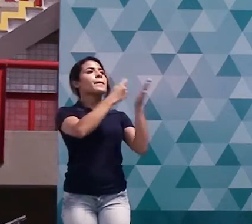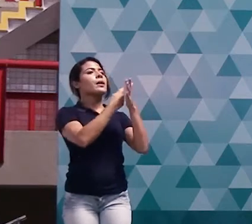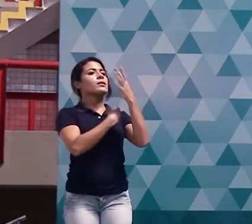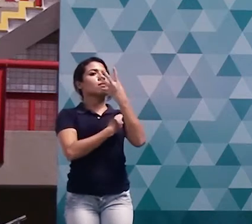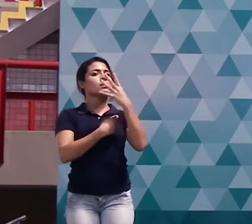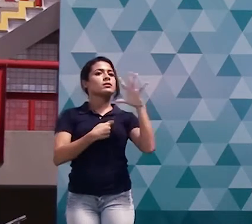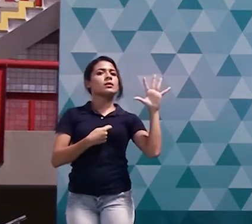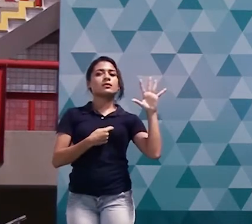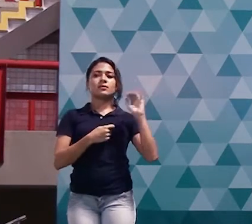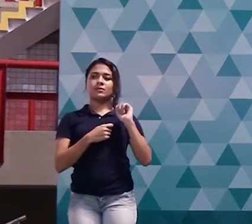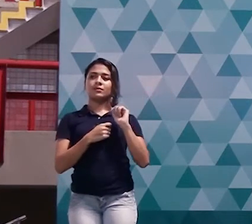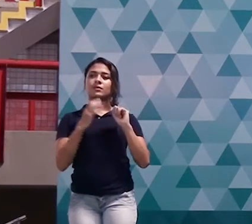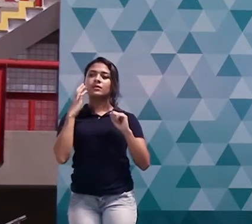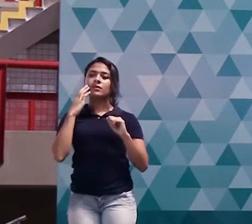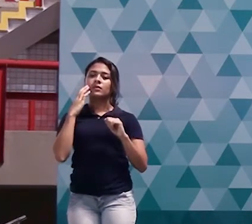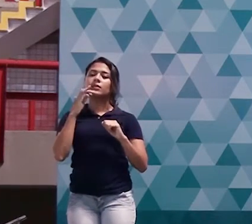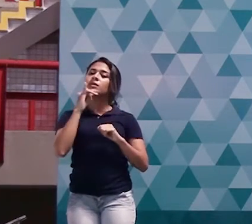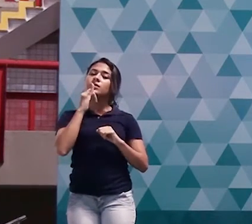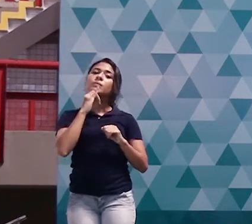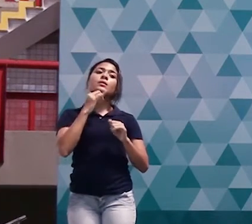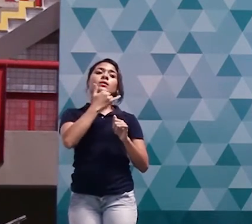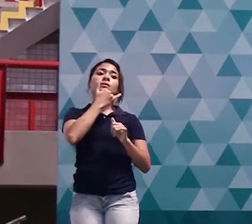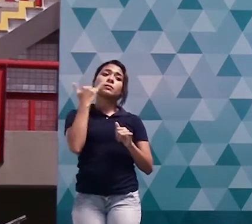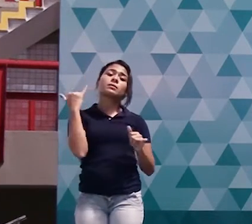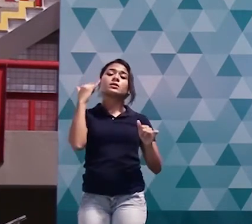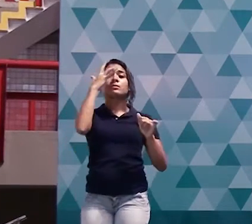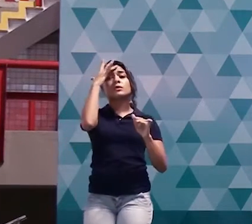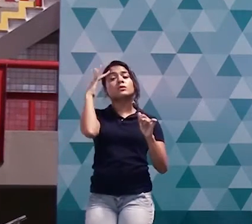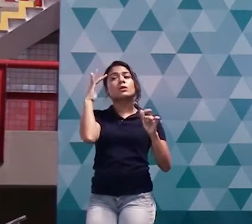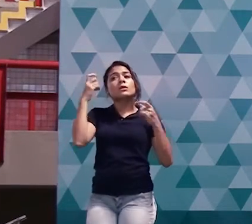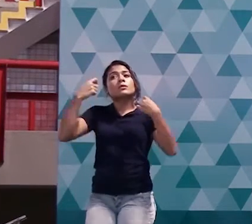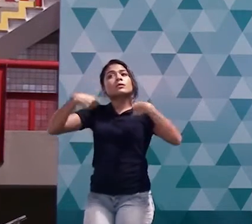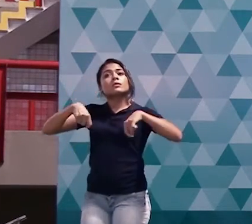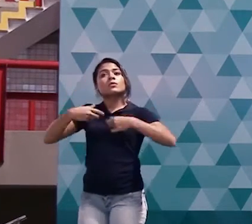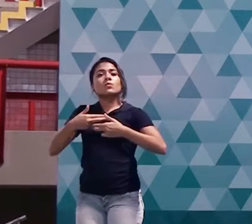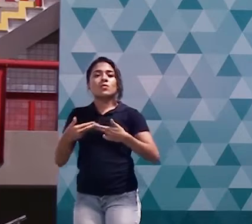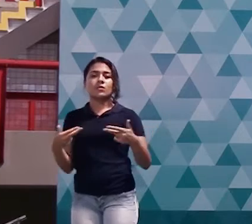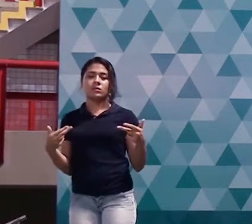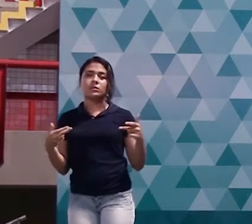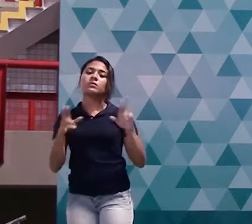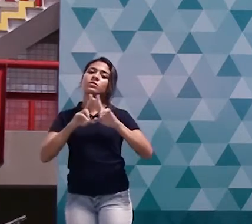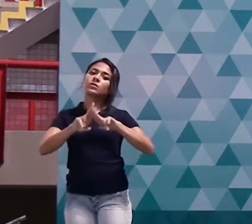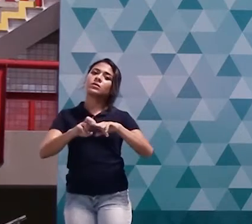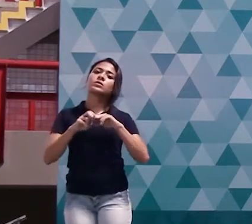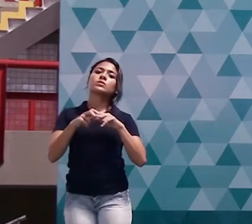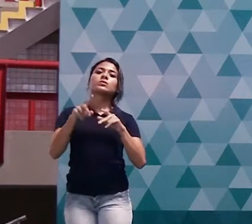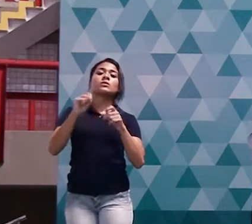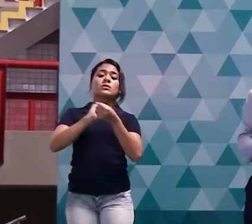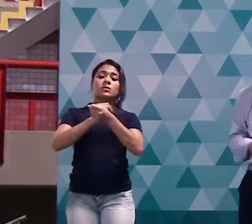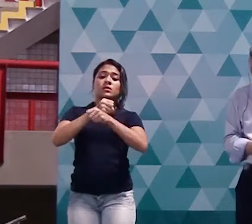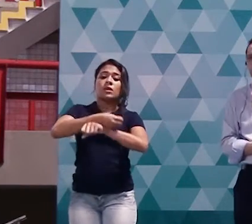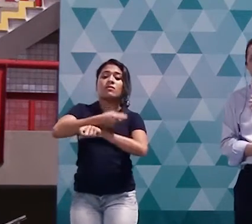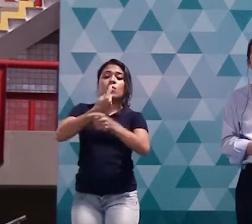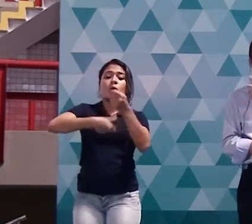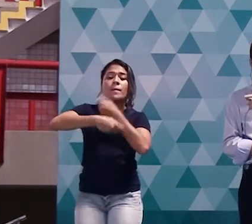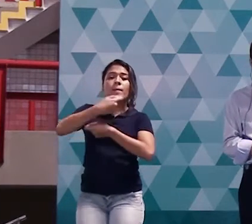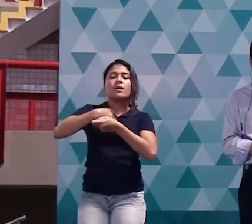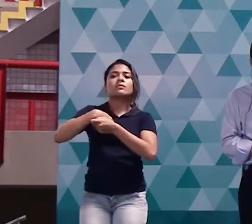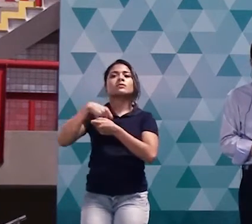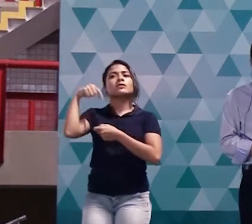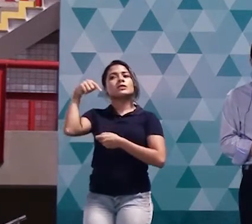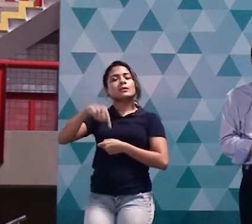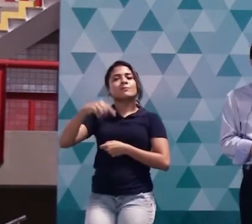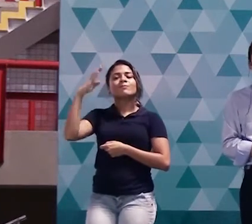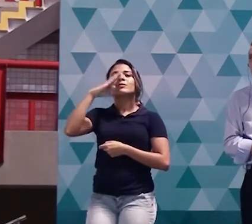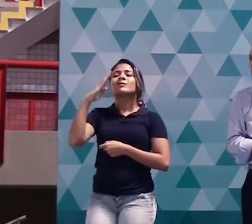num leilão, ele vai variar de acordo com a tua necessidade. Então, o comércio de escravos era um grande negócio no